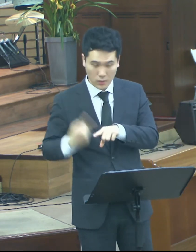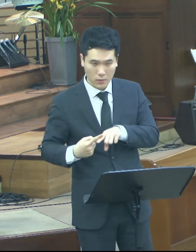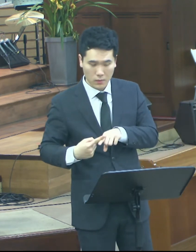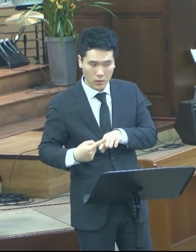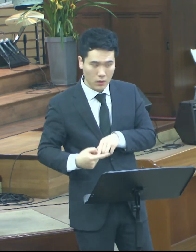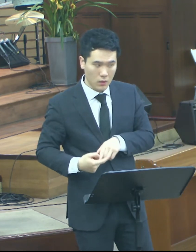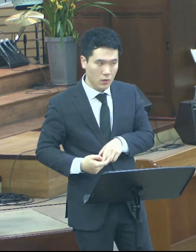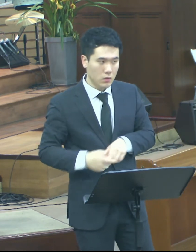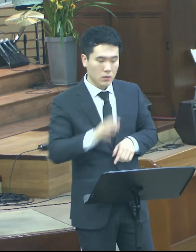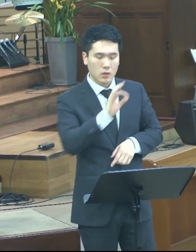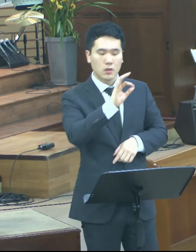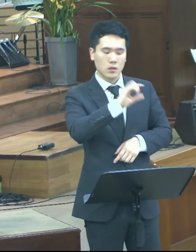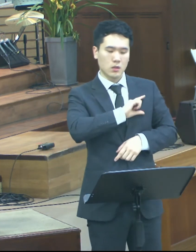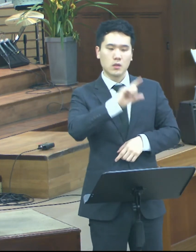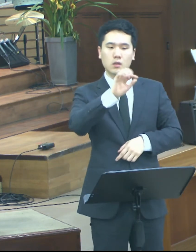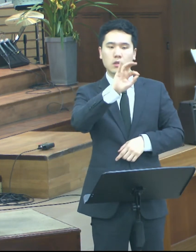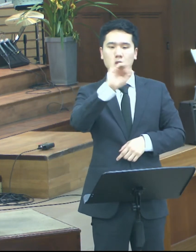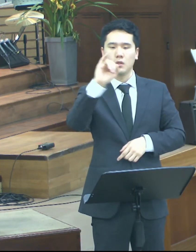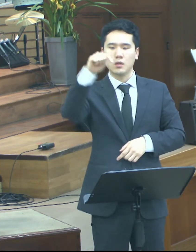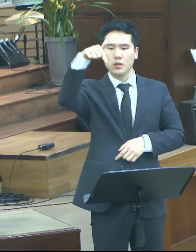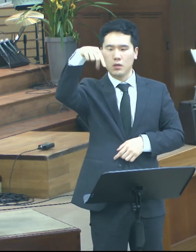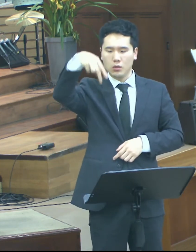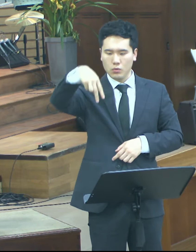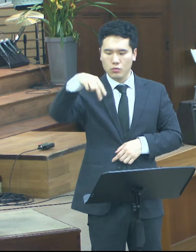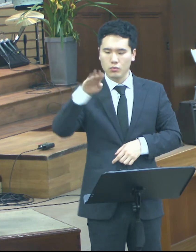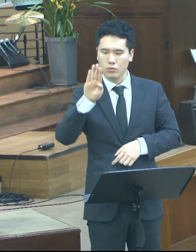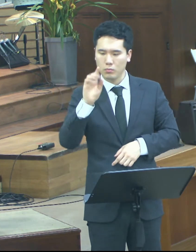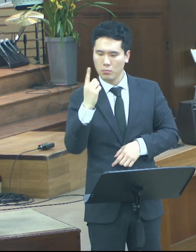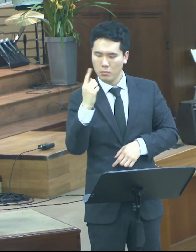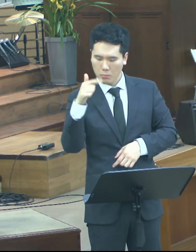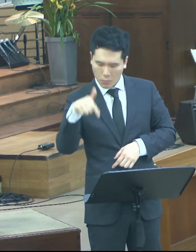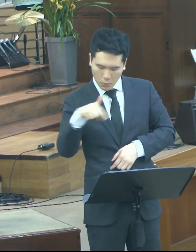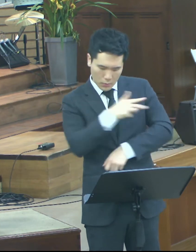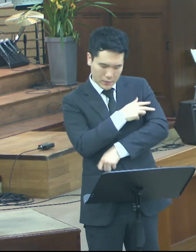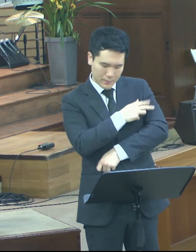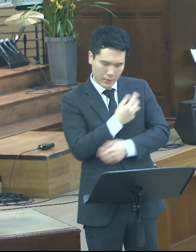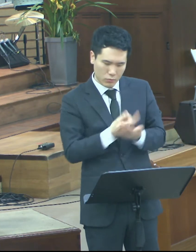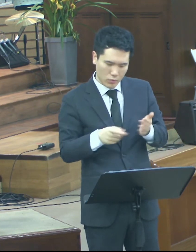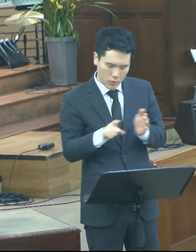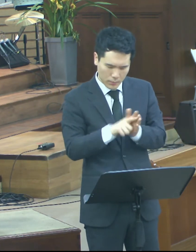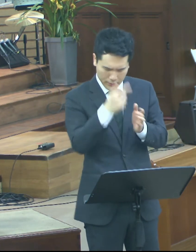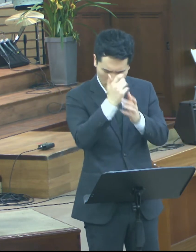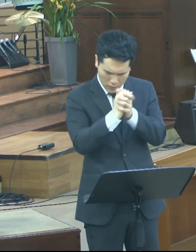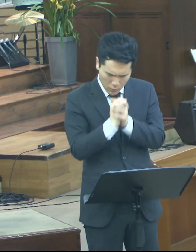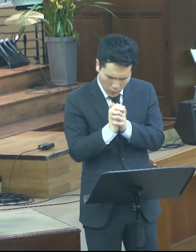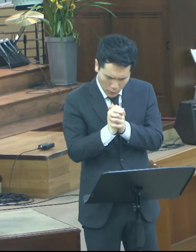이규복 집사님, 김영서 집사님에서 막 기도하다가 딸들이 둘이 있어요. 그래가지고 제가